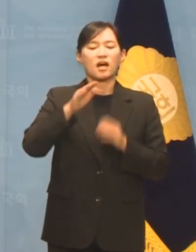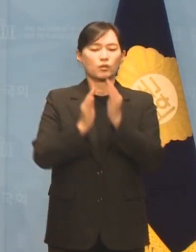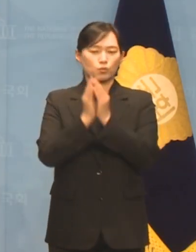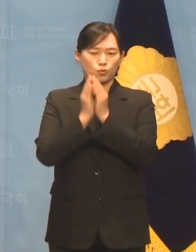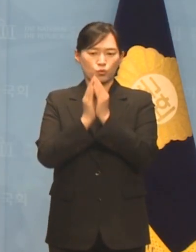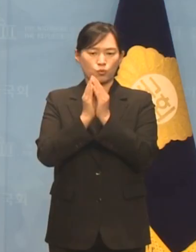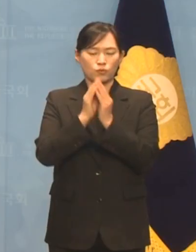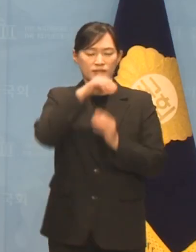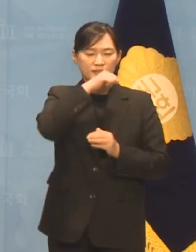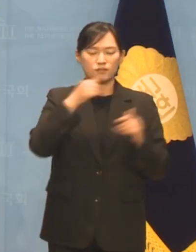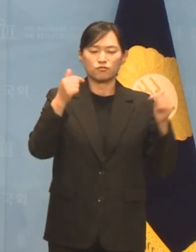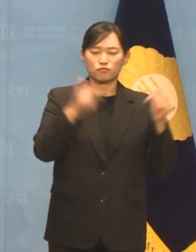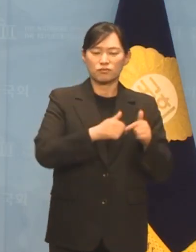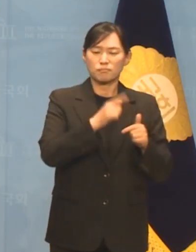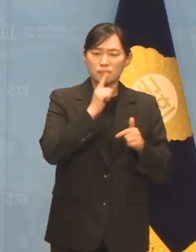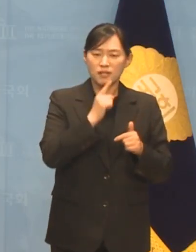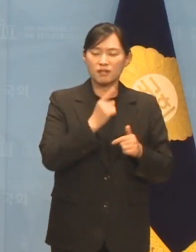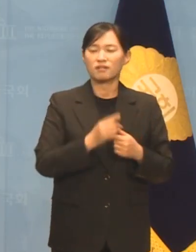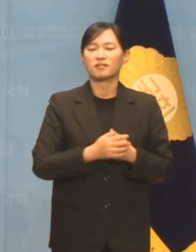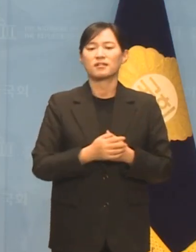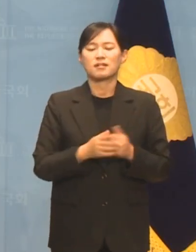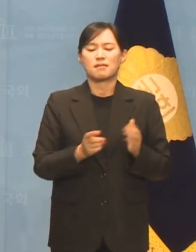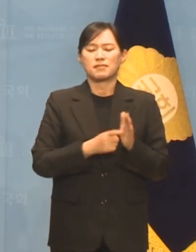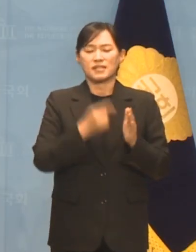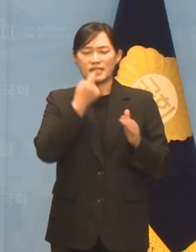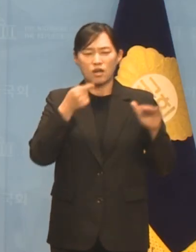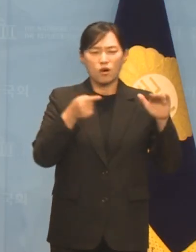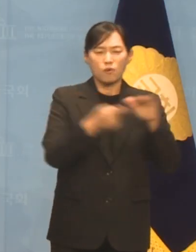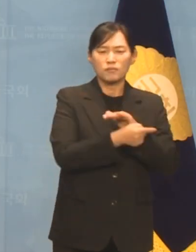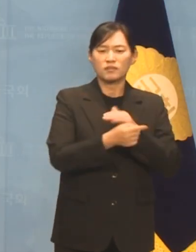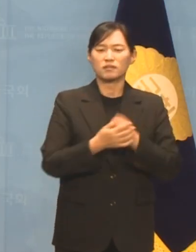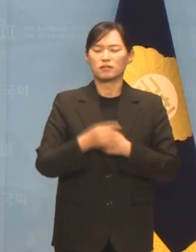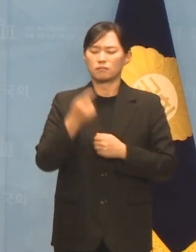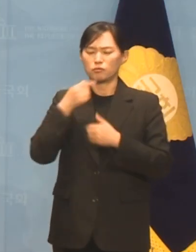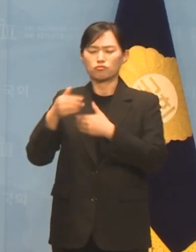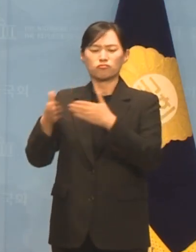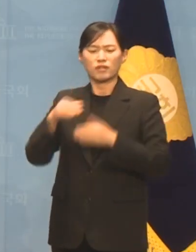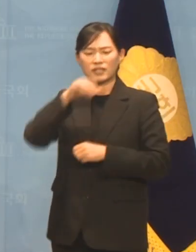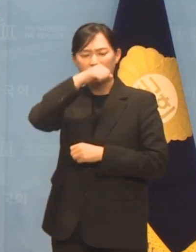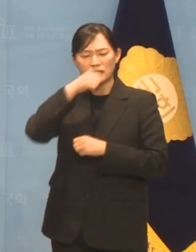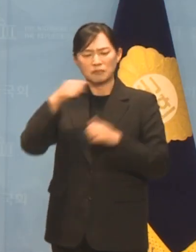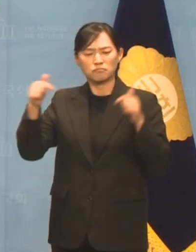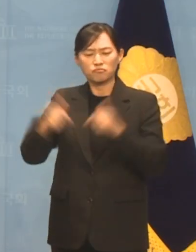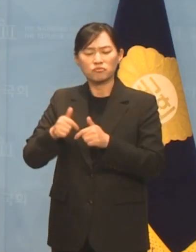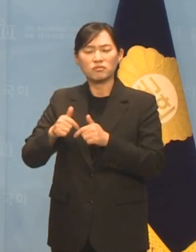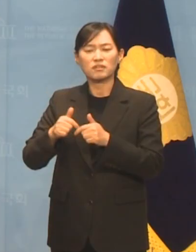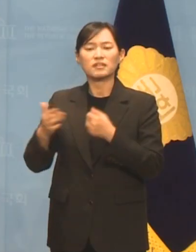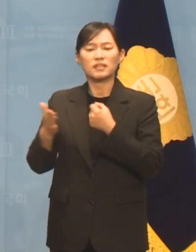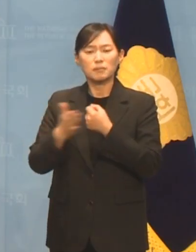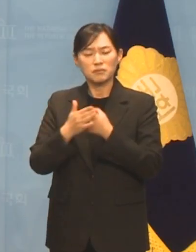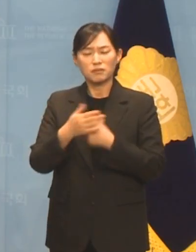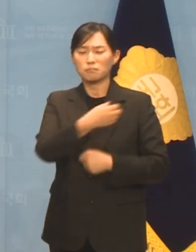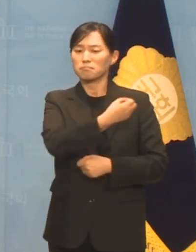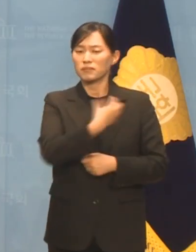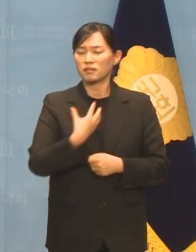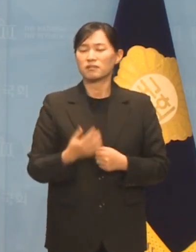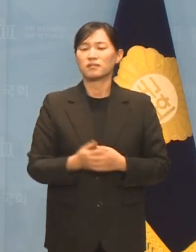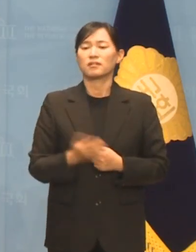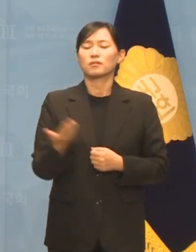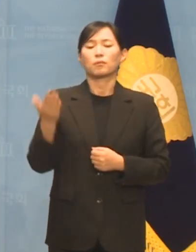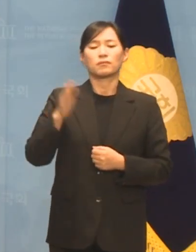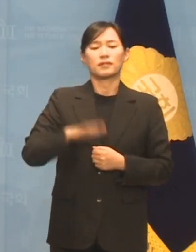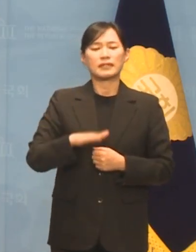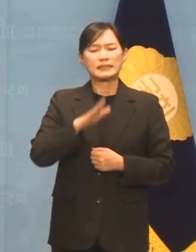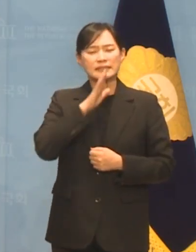원을 삭감하였습니다. 라고 발언하며 비상계엄의 이유를 민주당의 예산 삭감 때문이다라고 주장하였습니다. 그러나